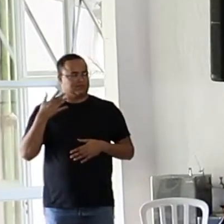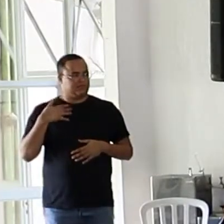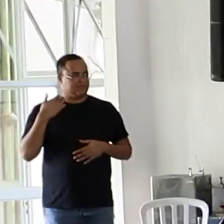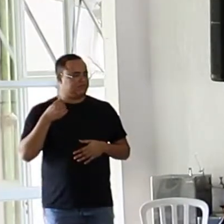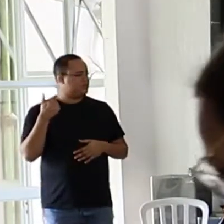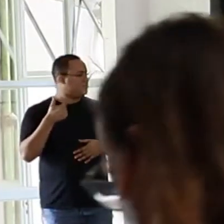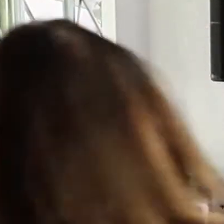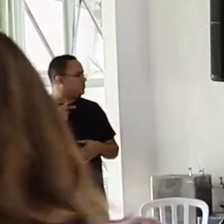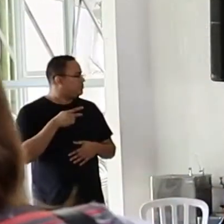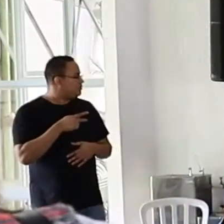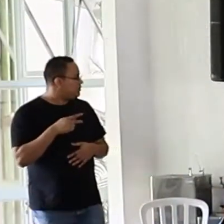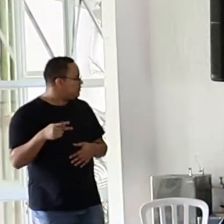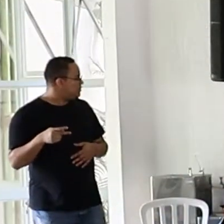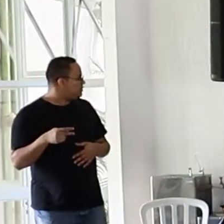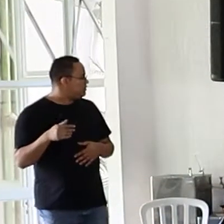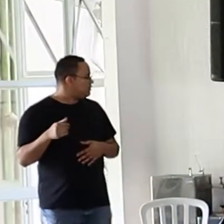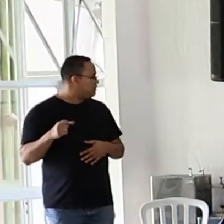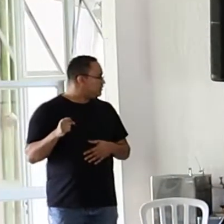Oi